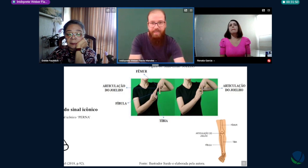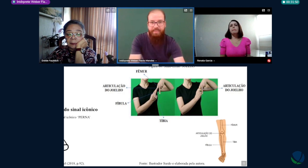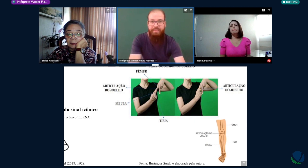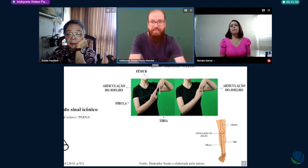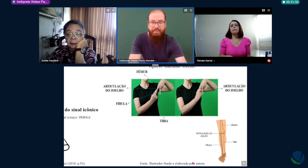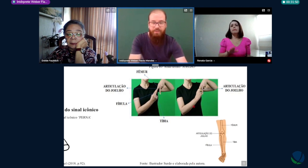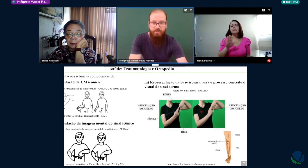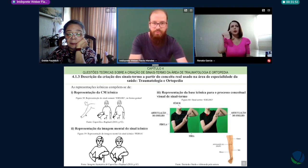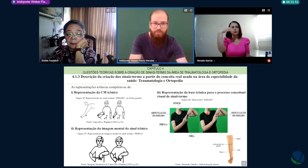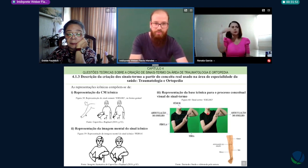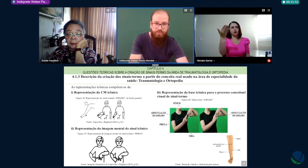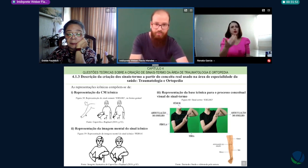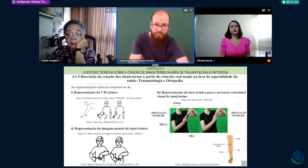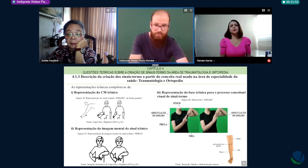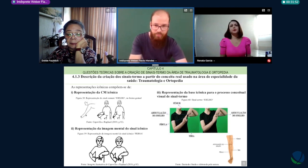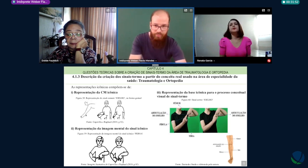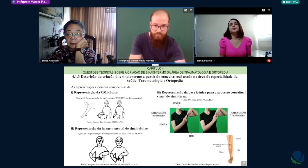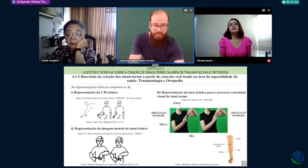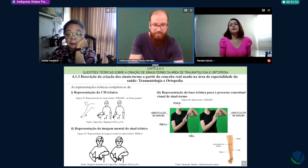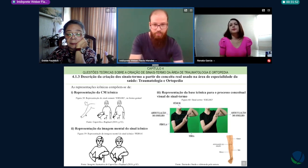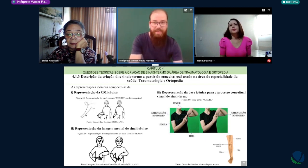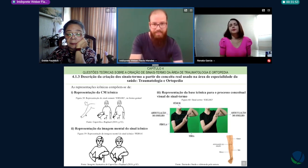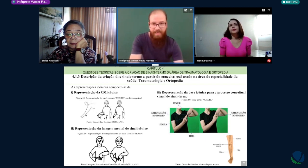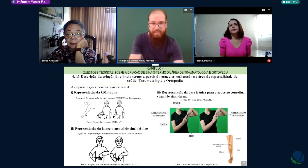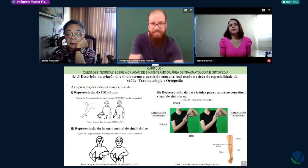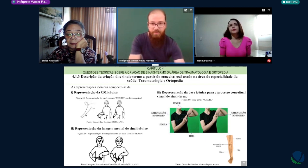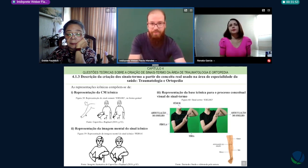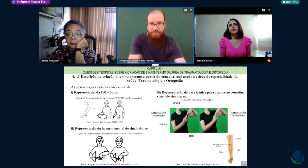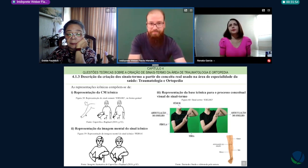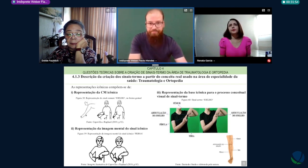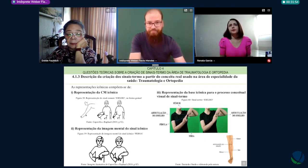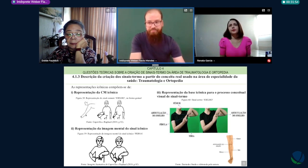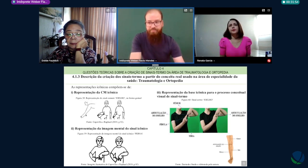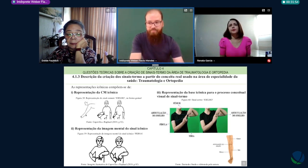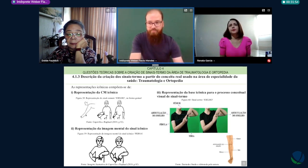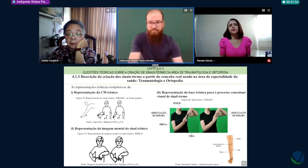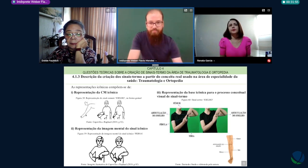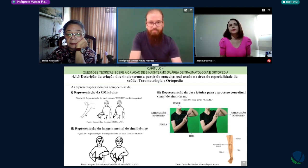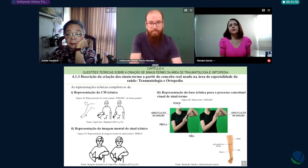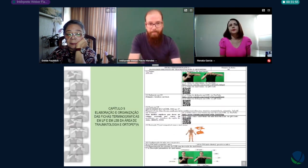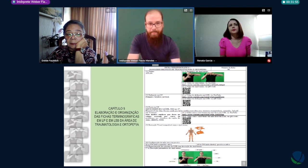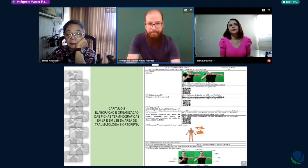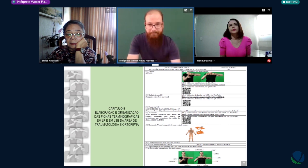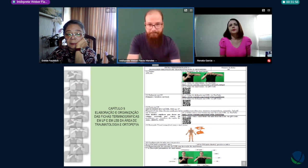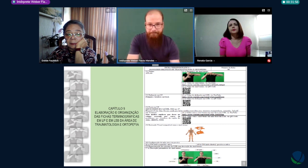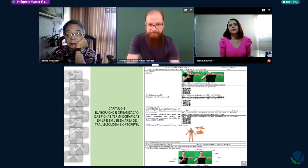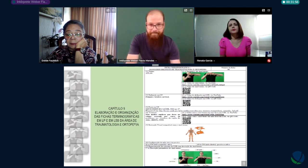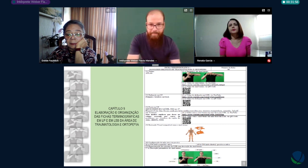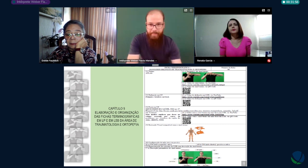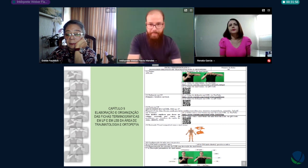foi retirada do Ministério da Saúde.